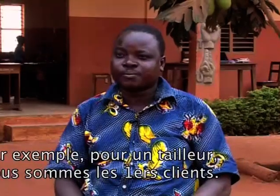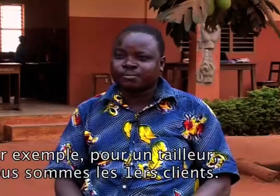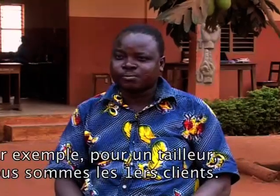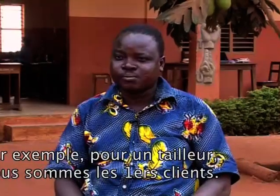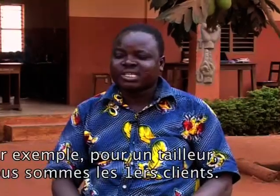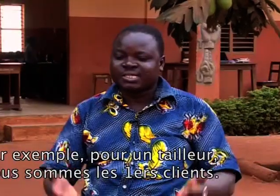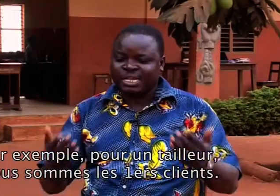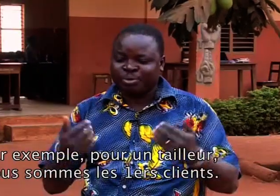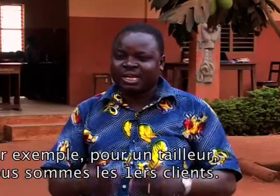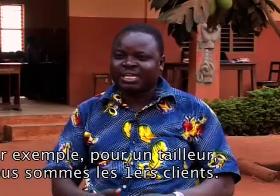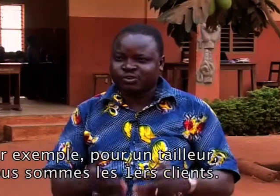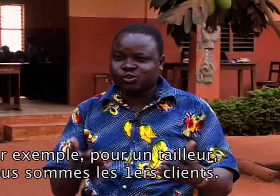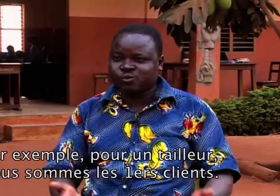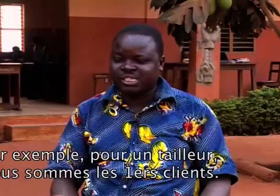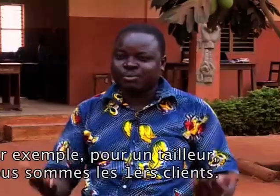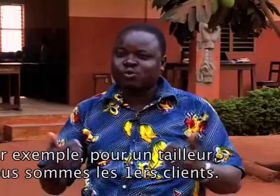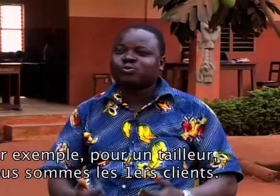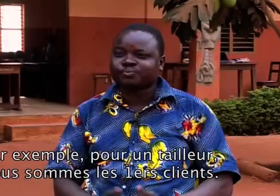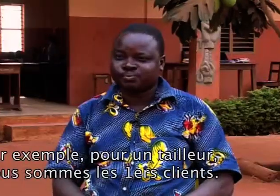tailleur, les premiers clients de ce sourd, c'est d'abord nous.